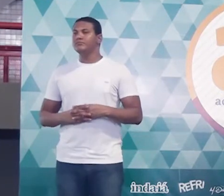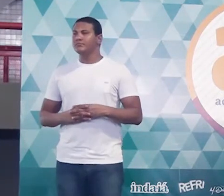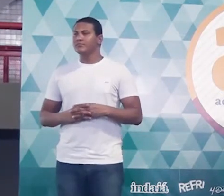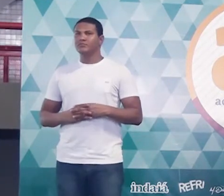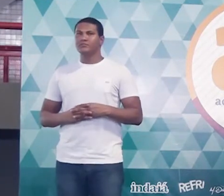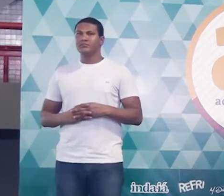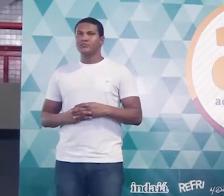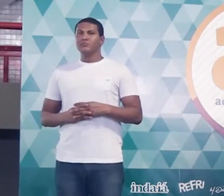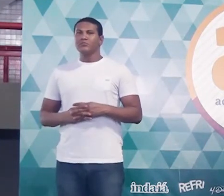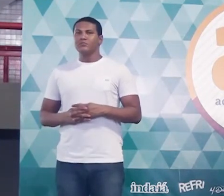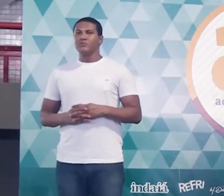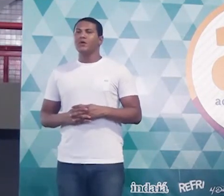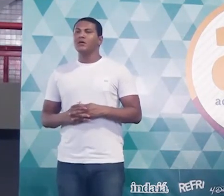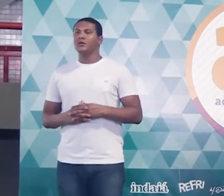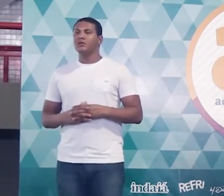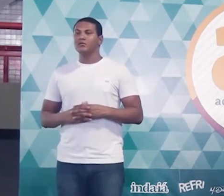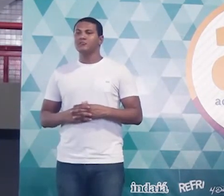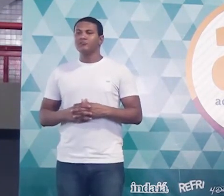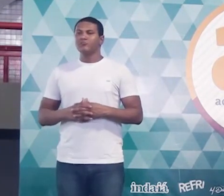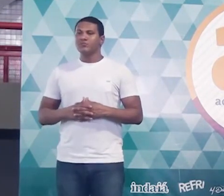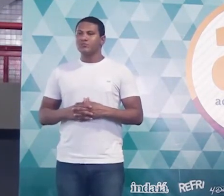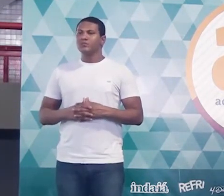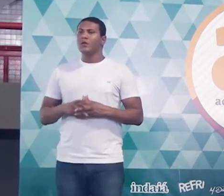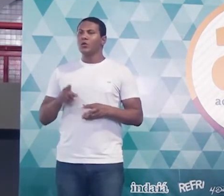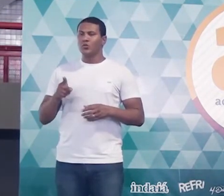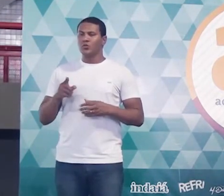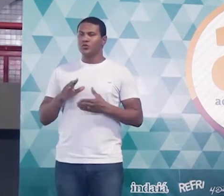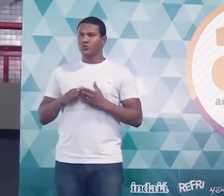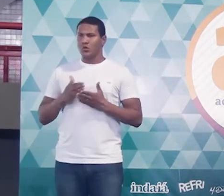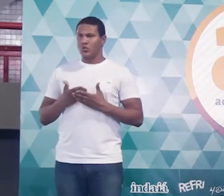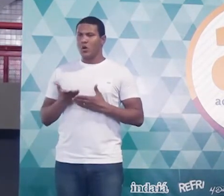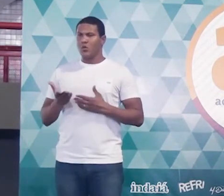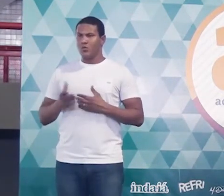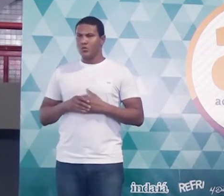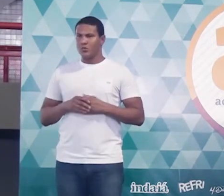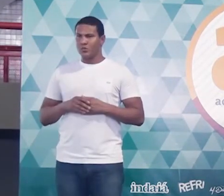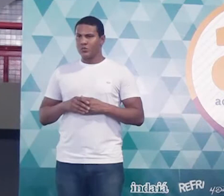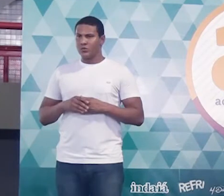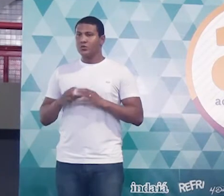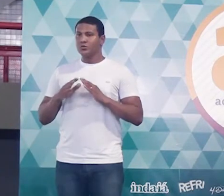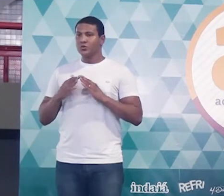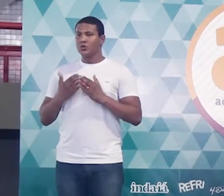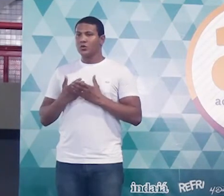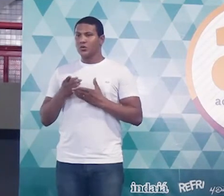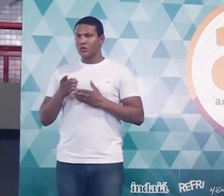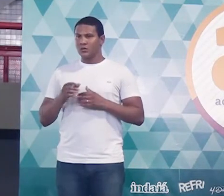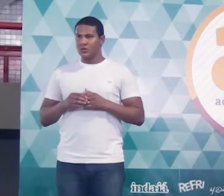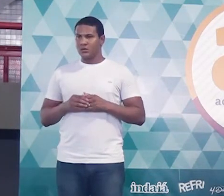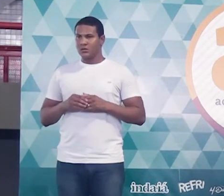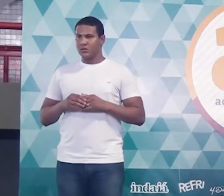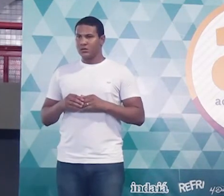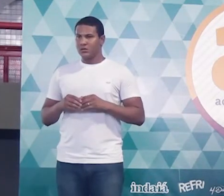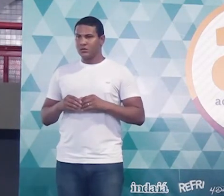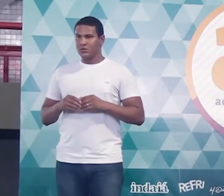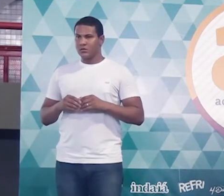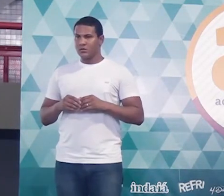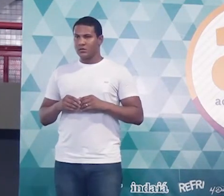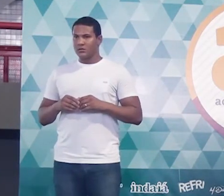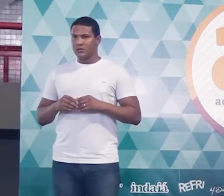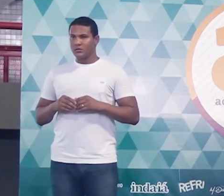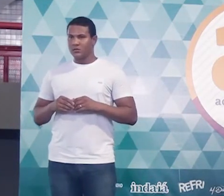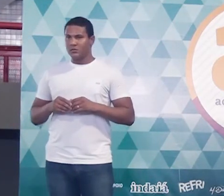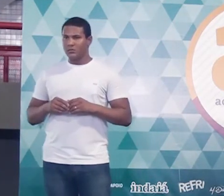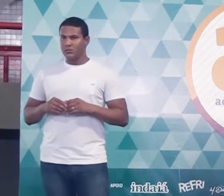Não, eles absorvem mais. Os vidros fumê absorvem mais calor, viu, gente? O vidro preto, né, que é o